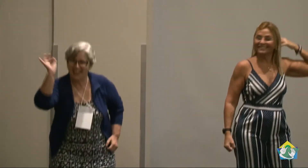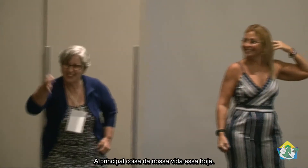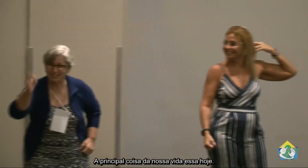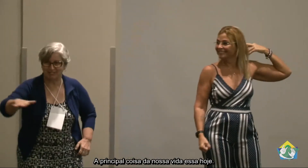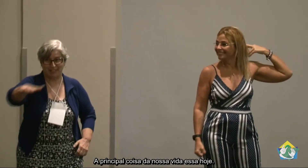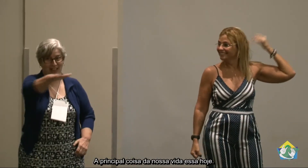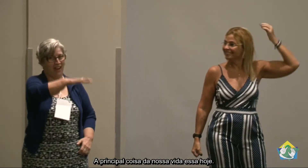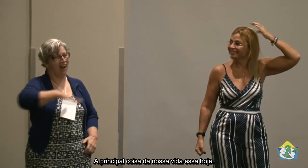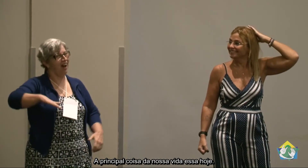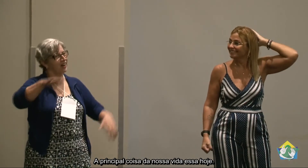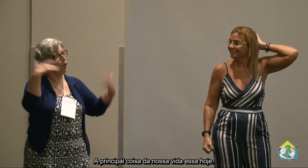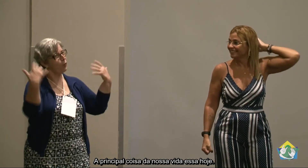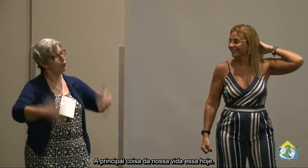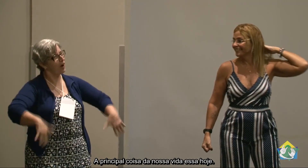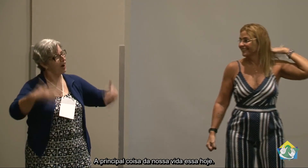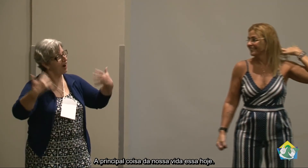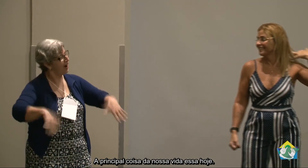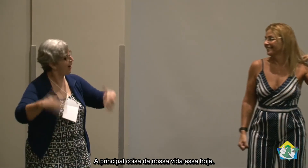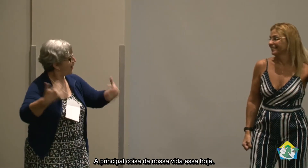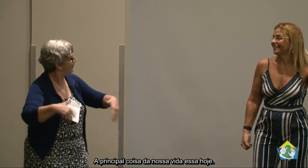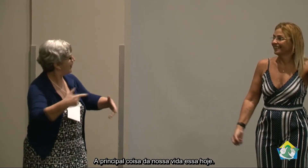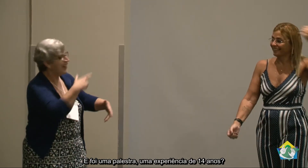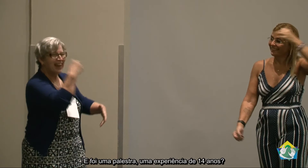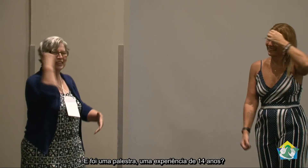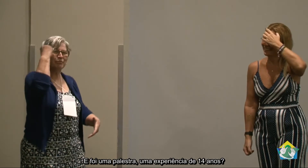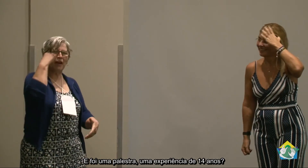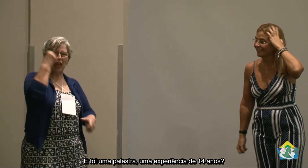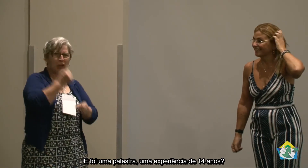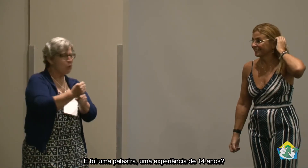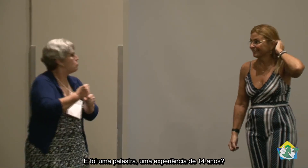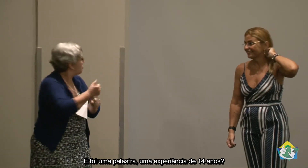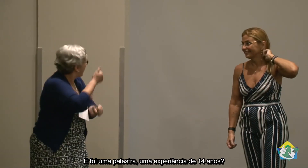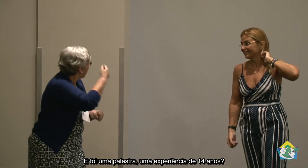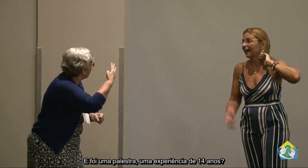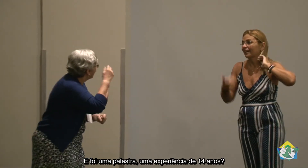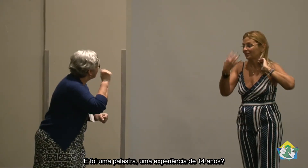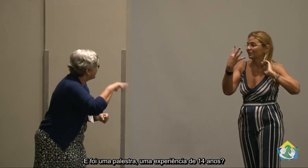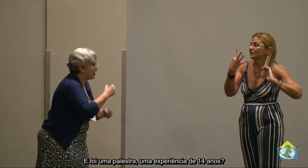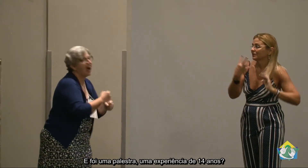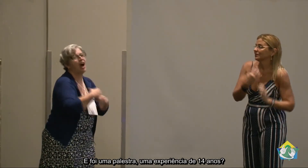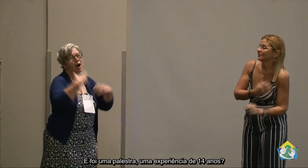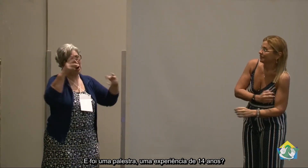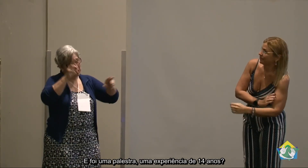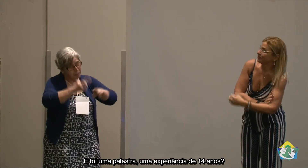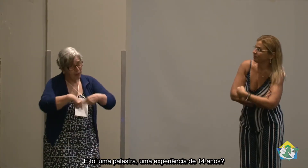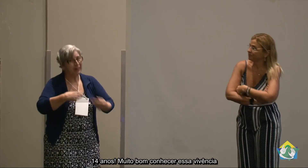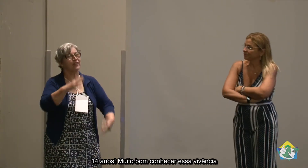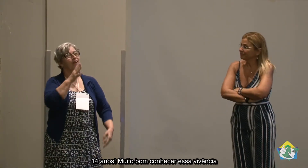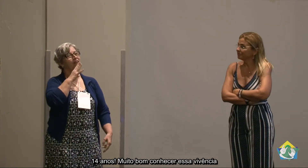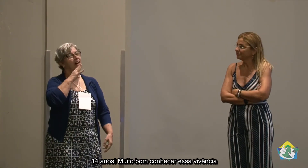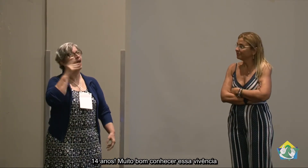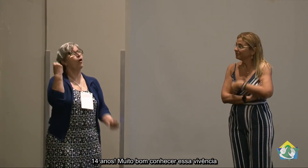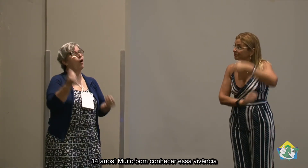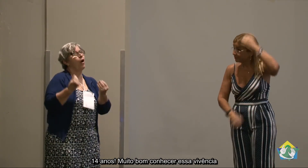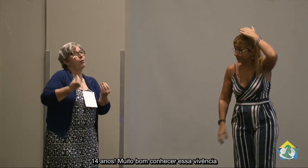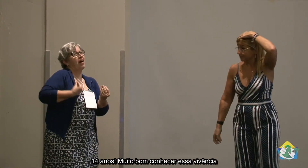A principal coisa da nossa vida é a saúde. E foi uma palestra, uma experiência de 14 anos? 14 anos, muito